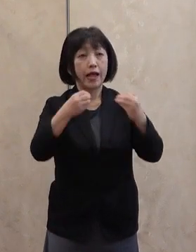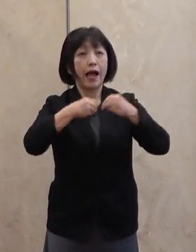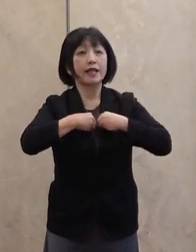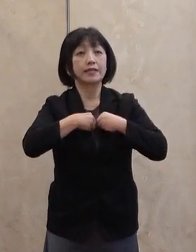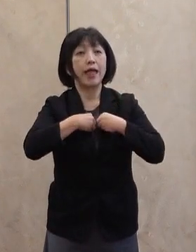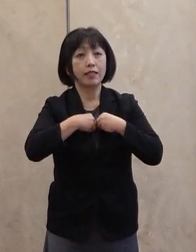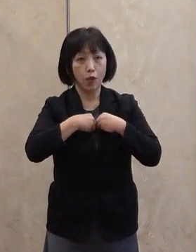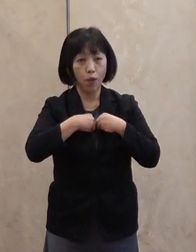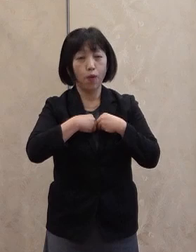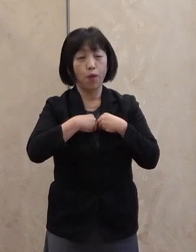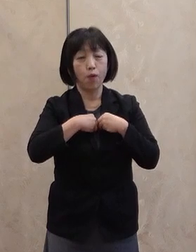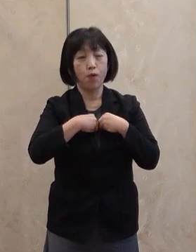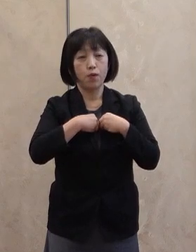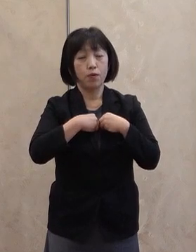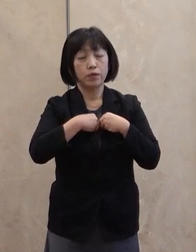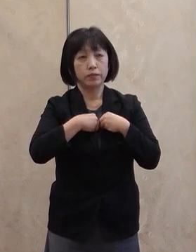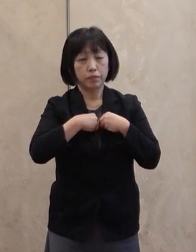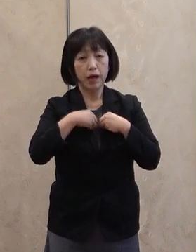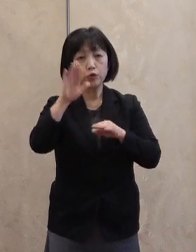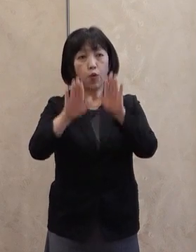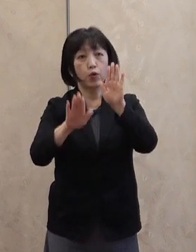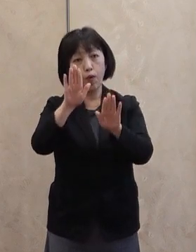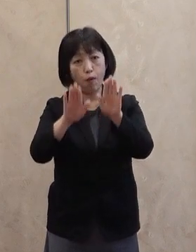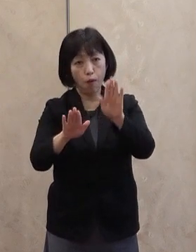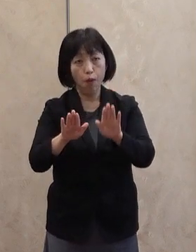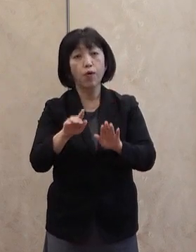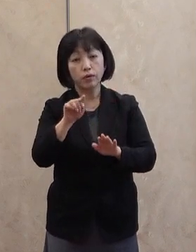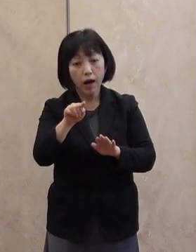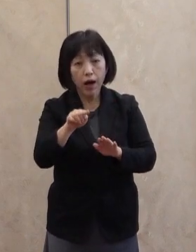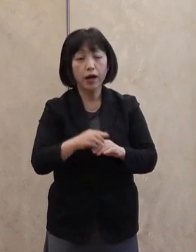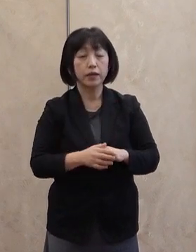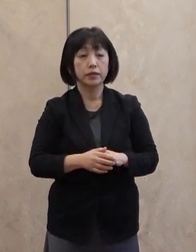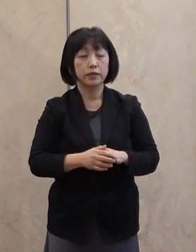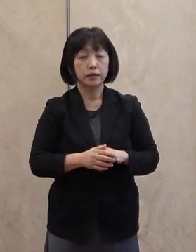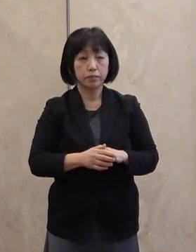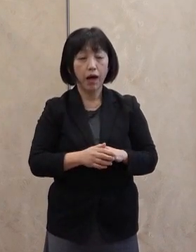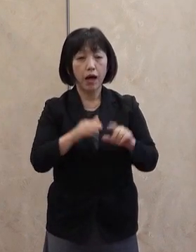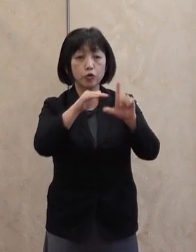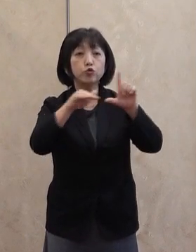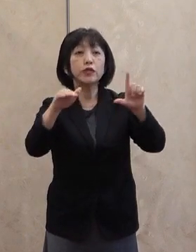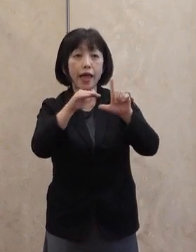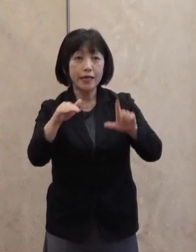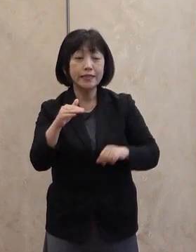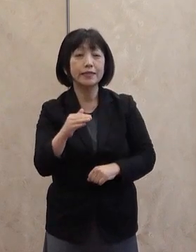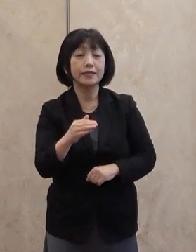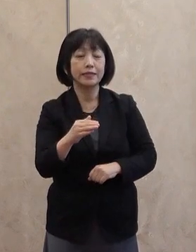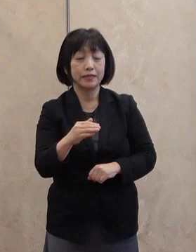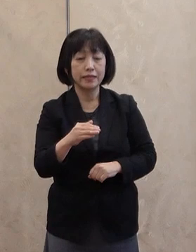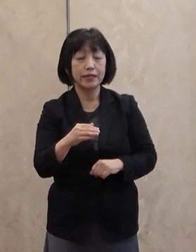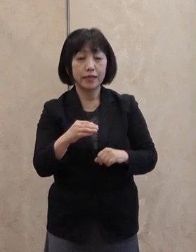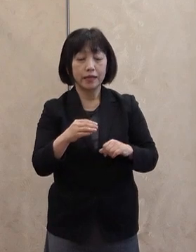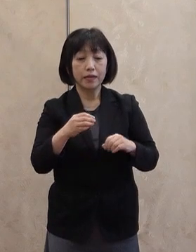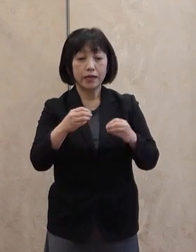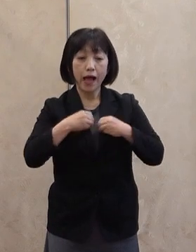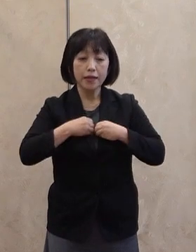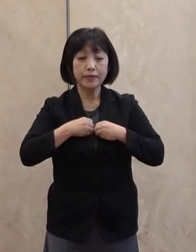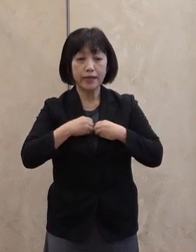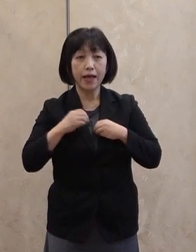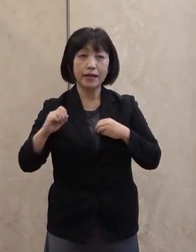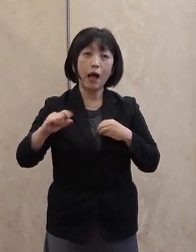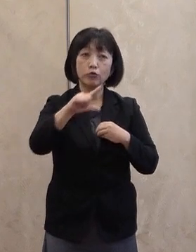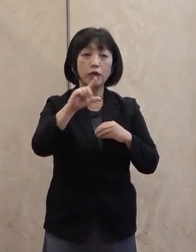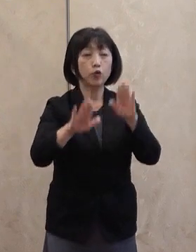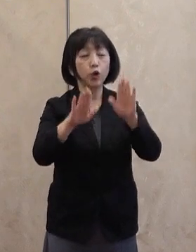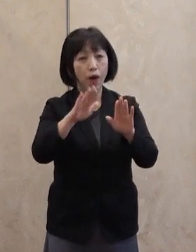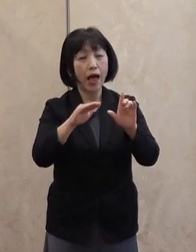染のこの状況としても、ステージ2、感染拡大の状況に対してステージ2の